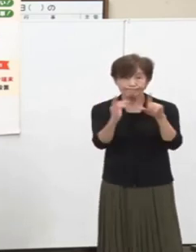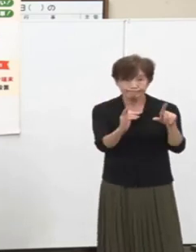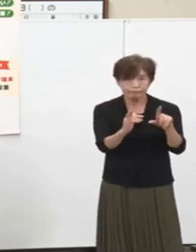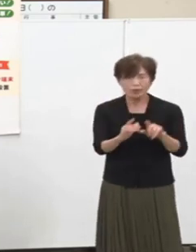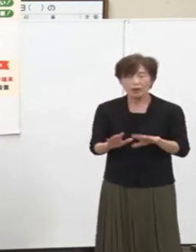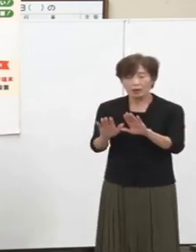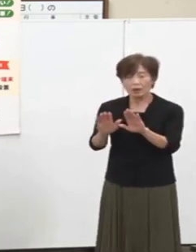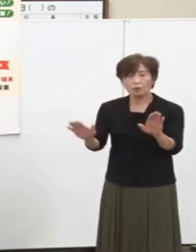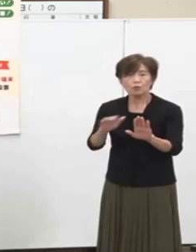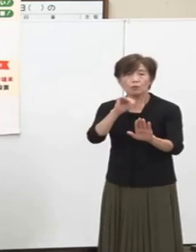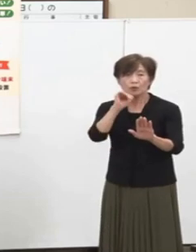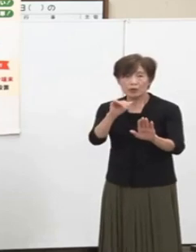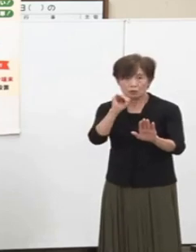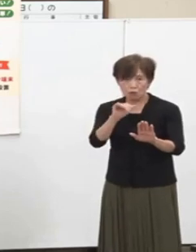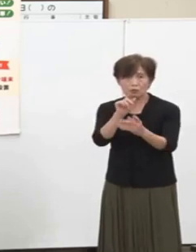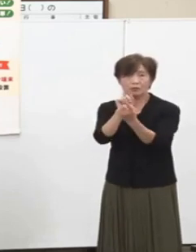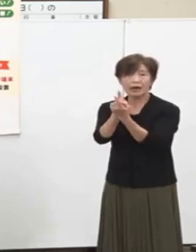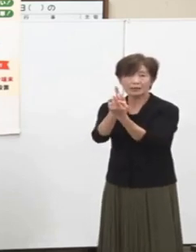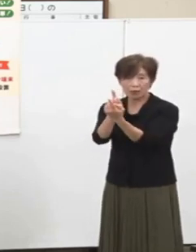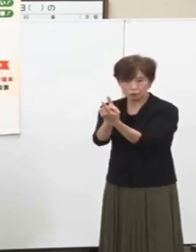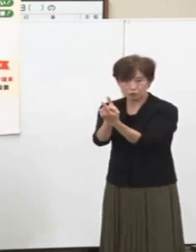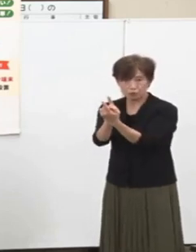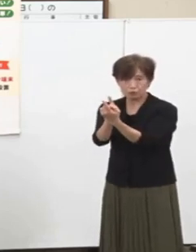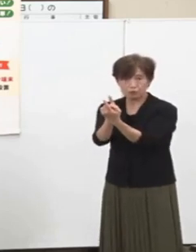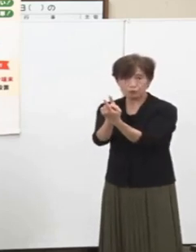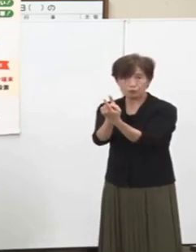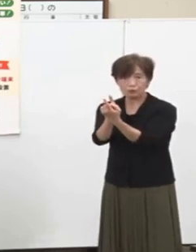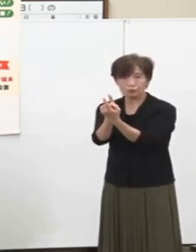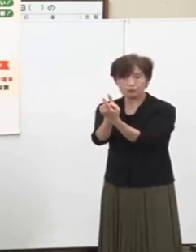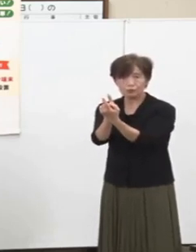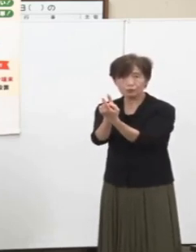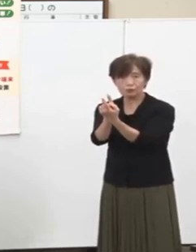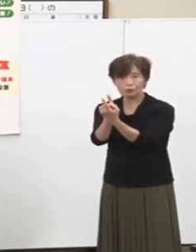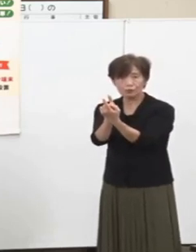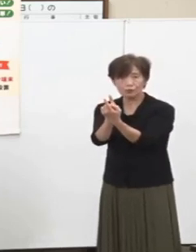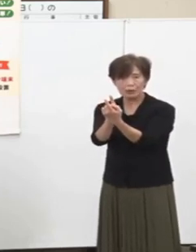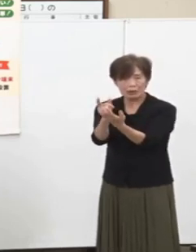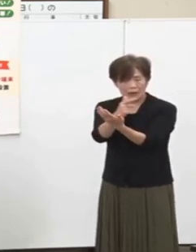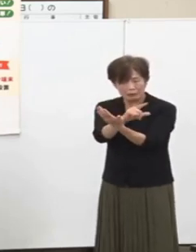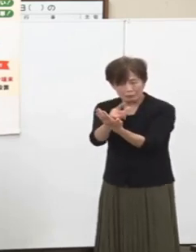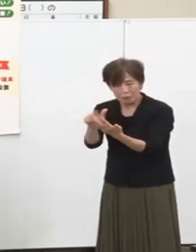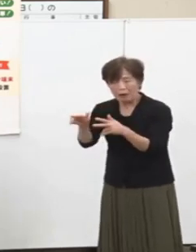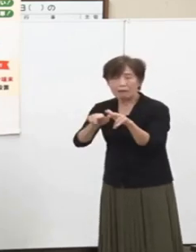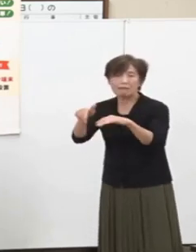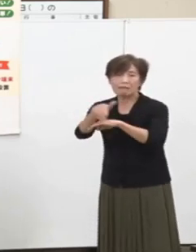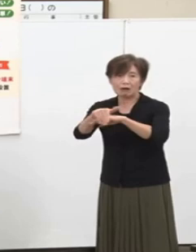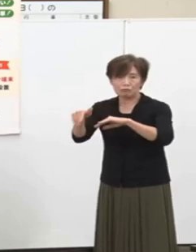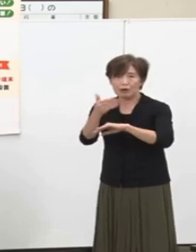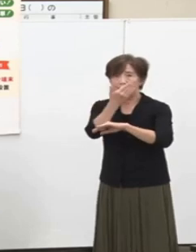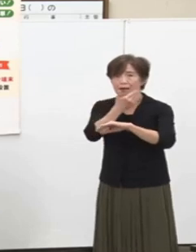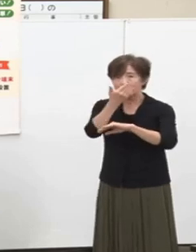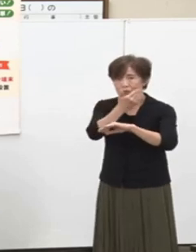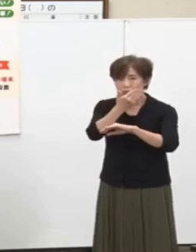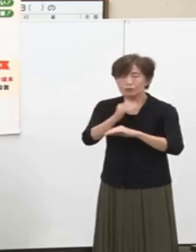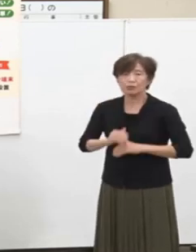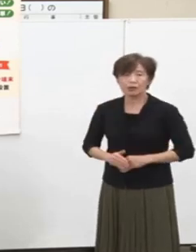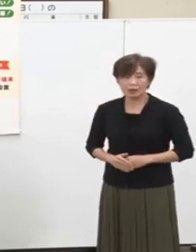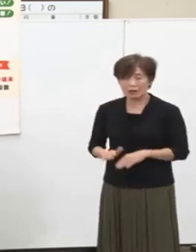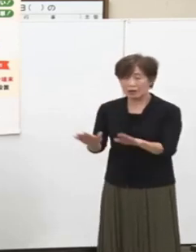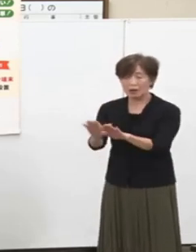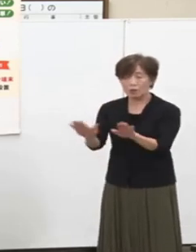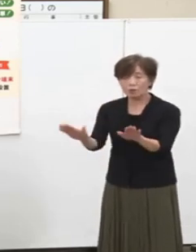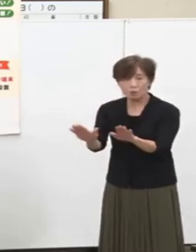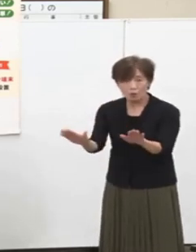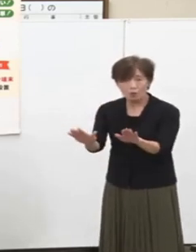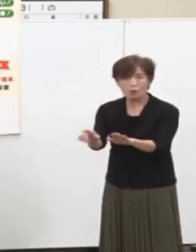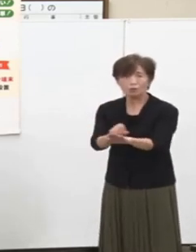子どもの貧困対策というのはあらゆる施策重要ですけど、もうこの子ども特に